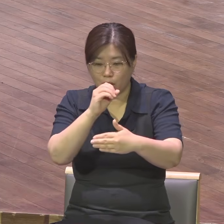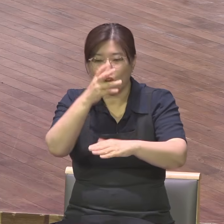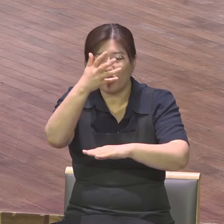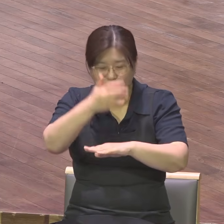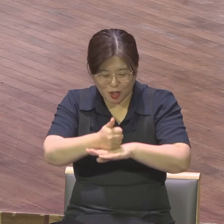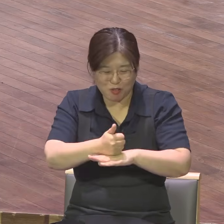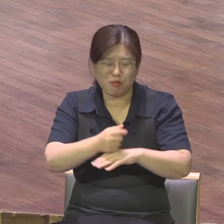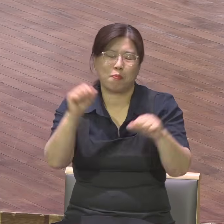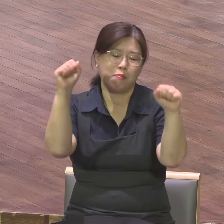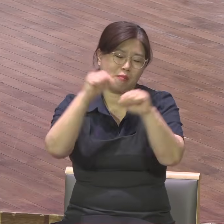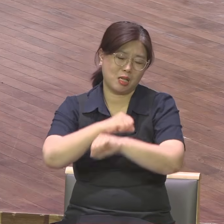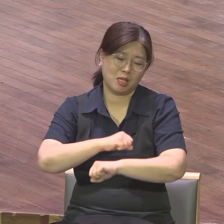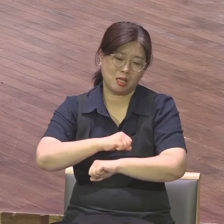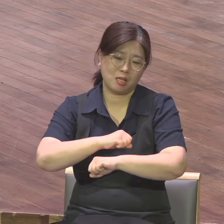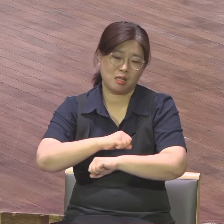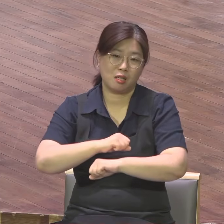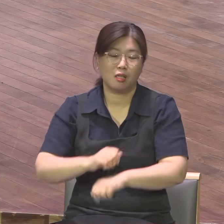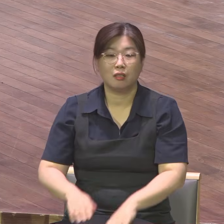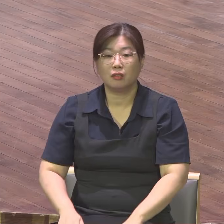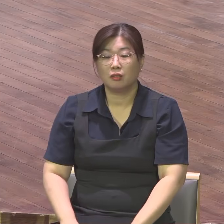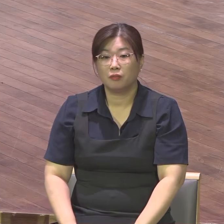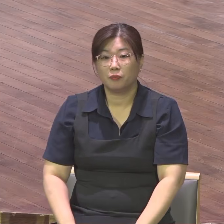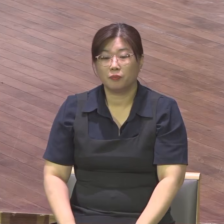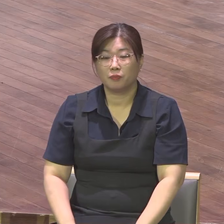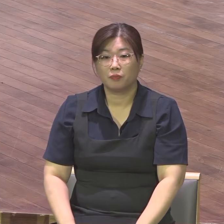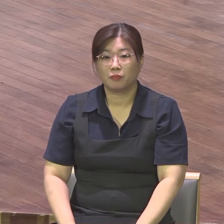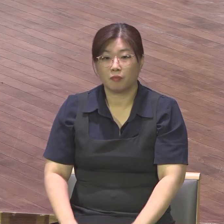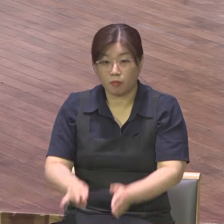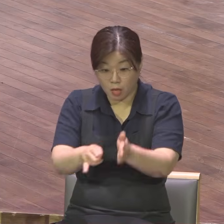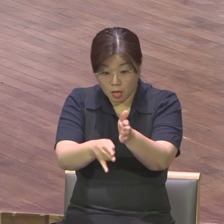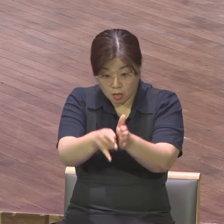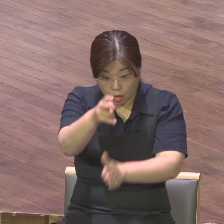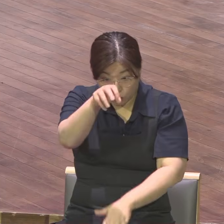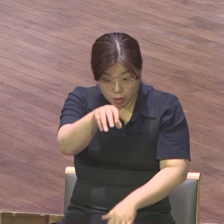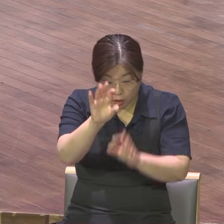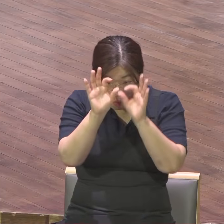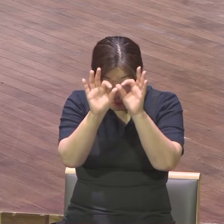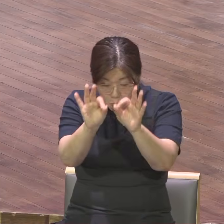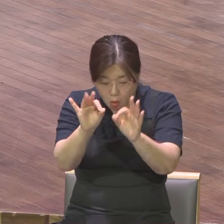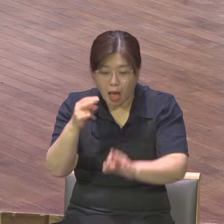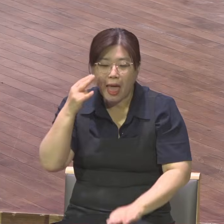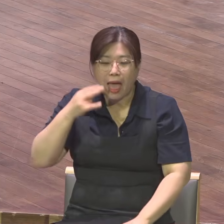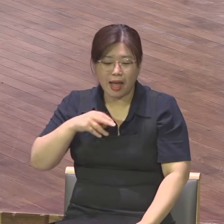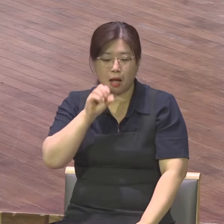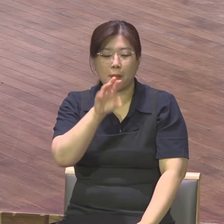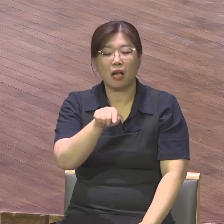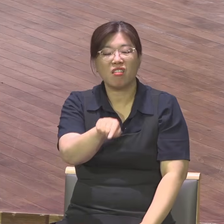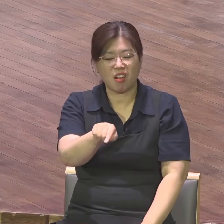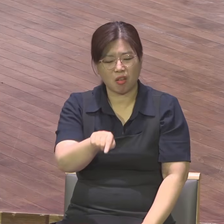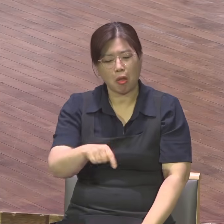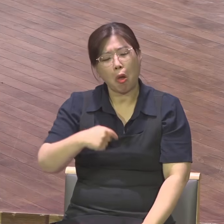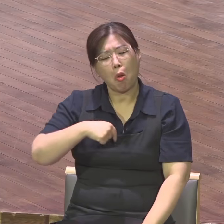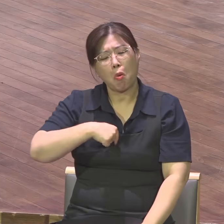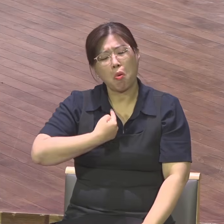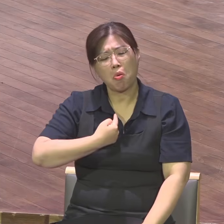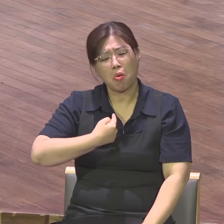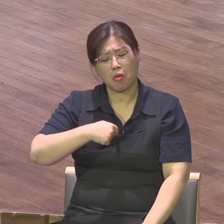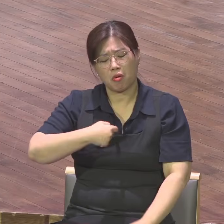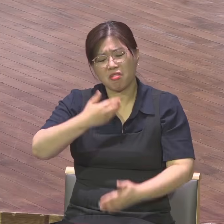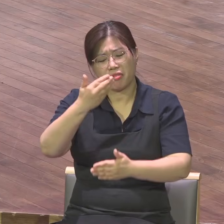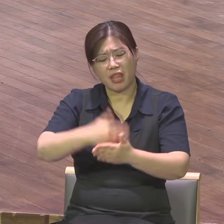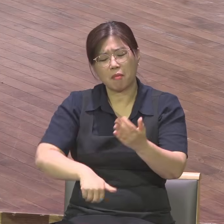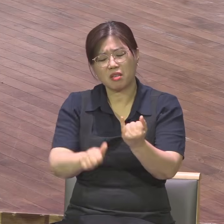예레미야는 예루살렘을 홀로 남은 과부라고 표현했어요. 구약시대 이 고아와